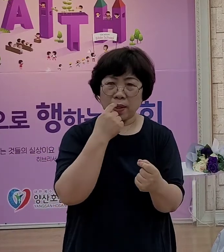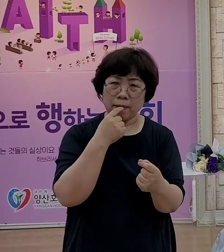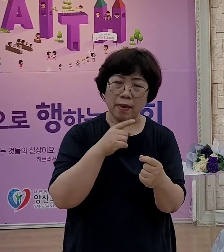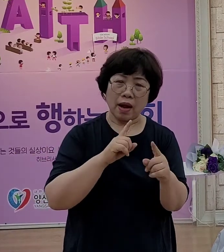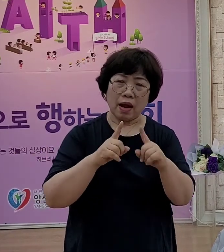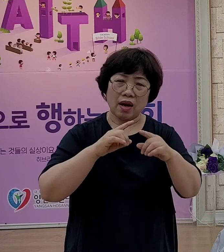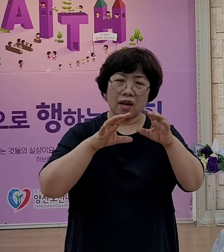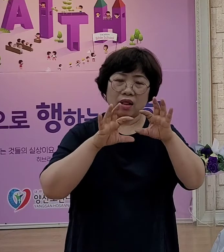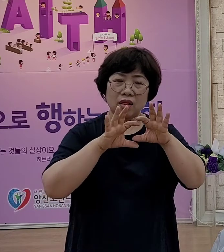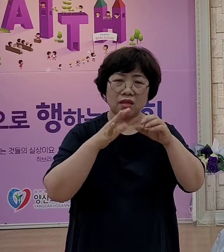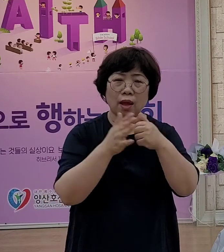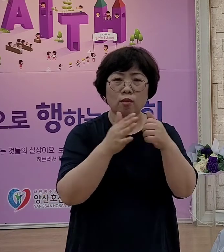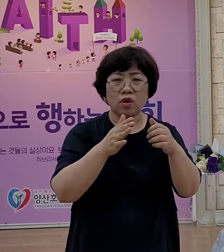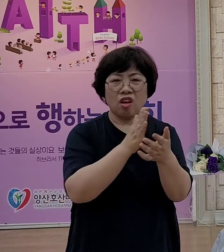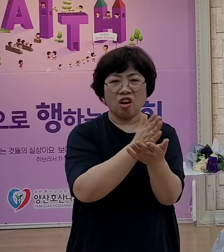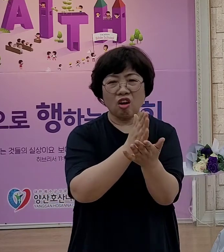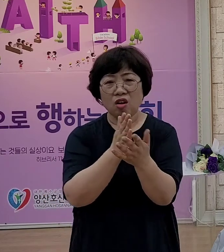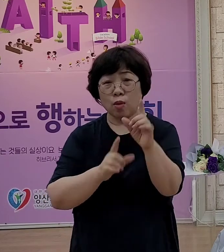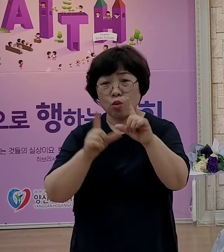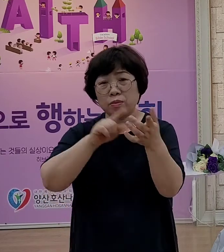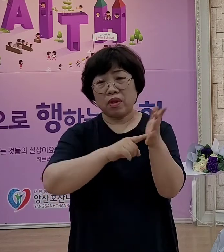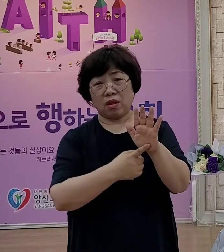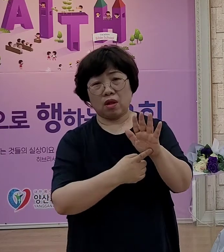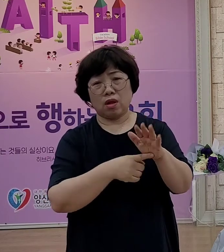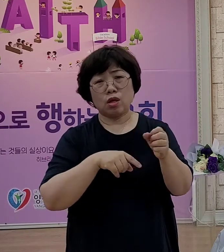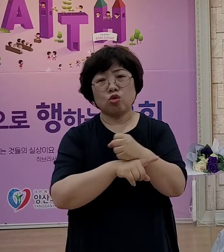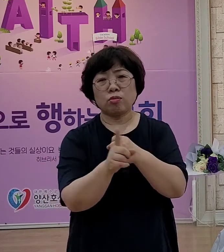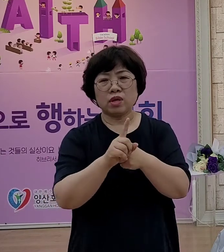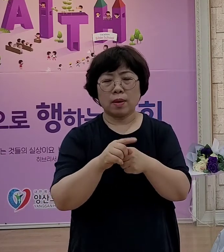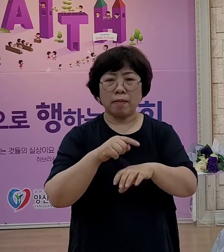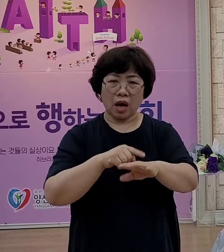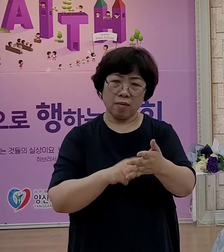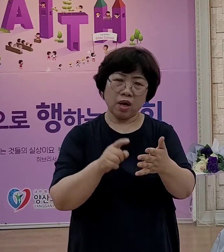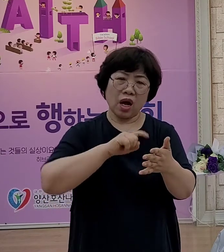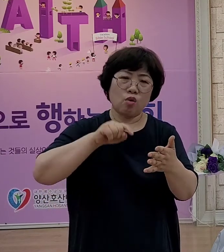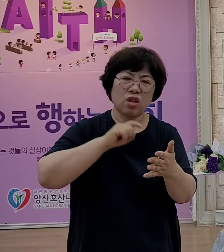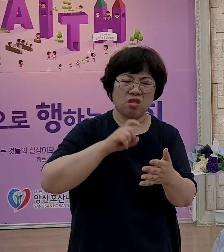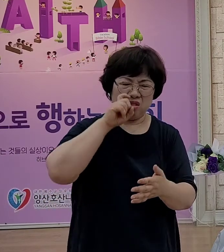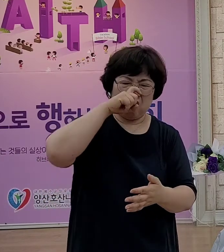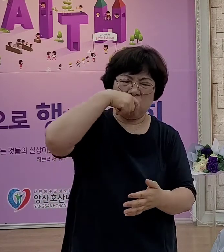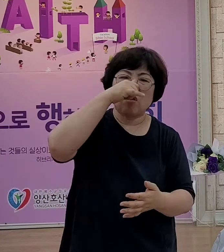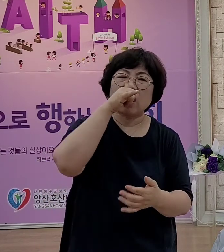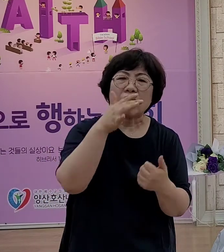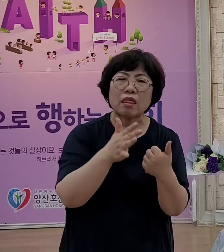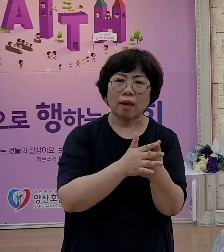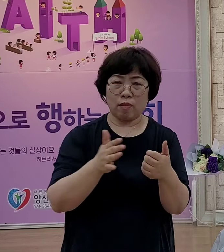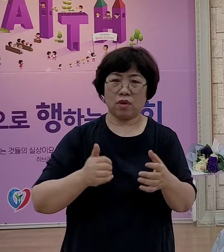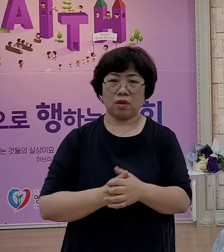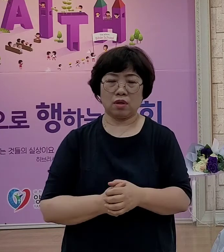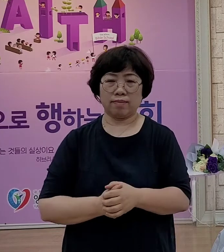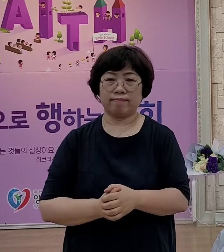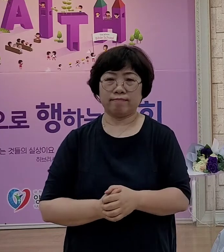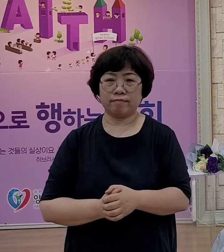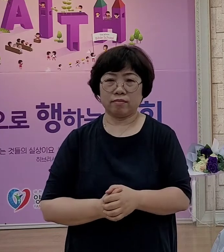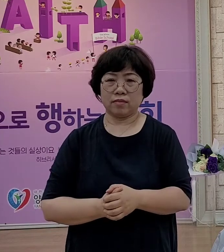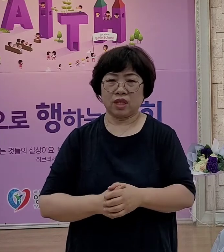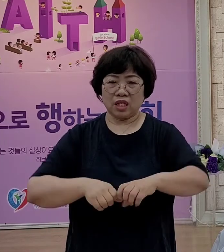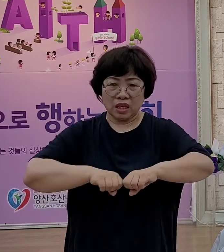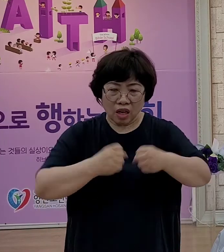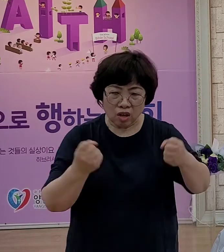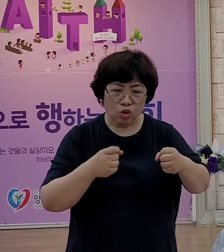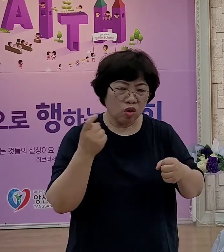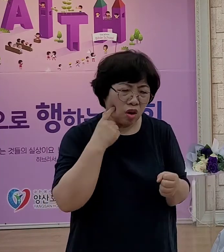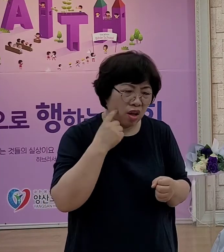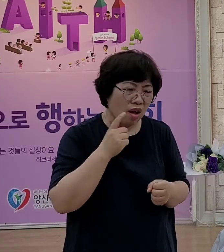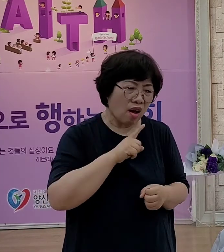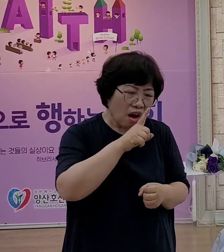마음속에 더러움이 있기 때문에 이것 말고는 답이 없어. 왜 깨어지고 거짓이